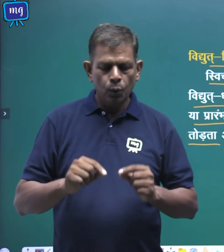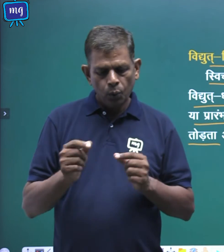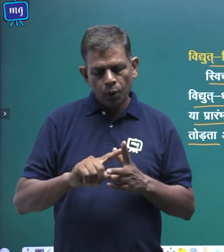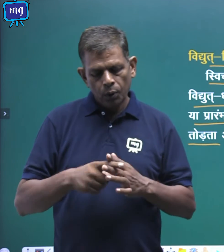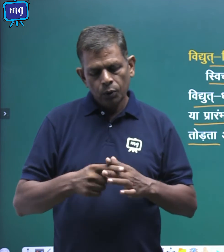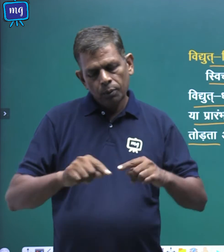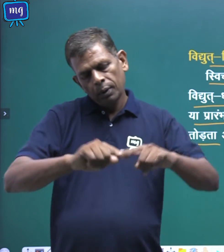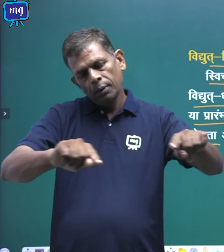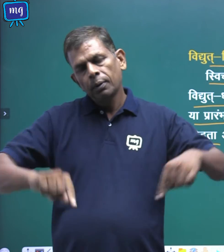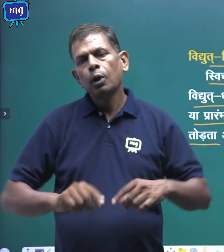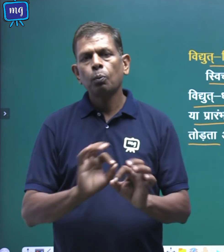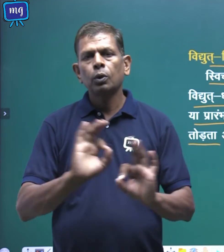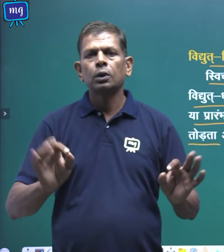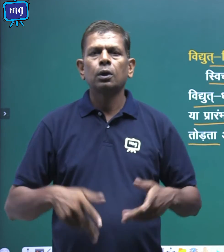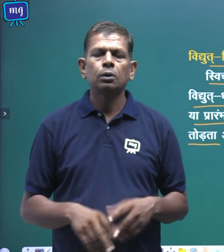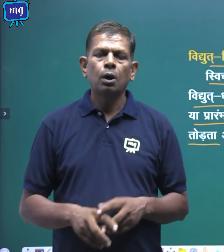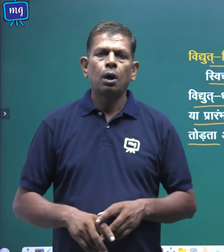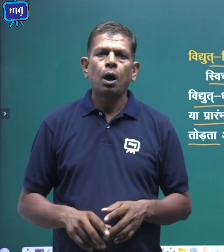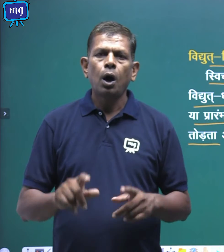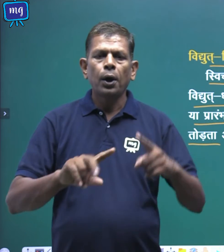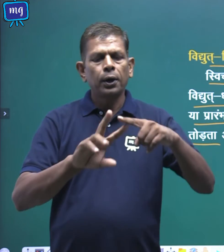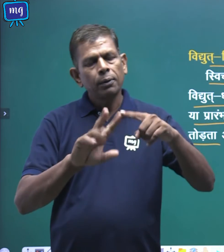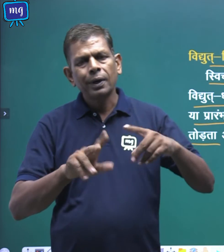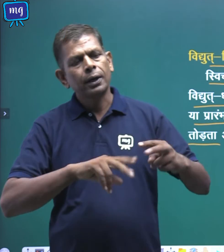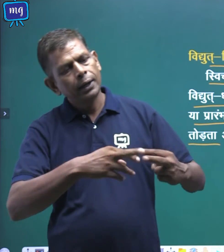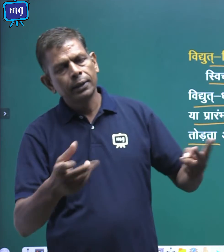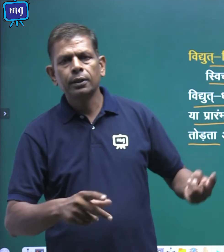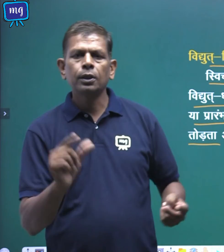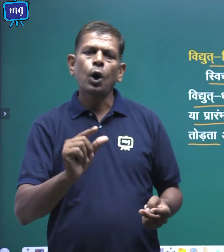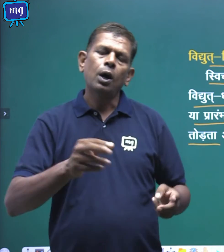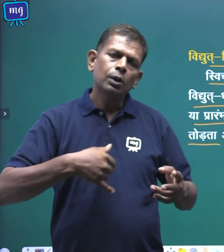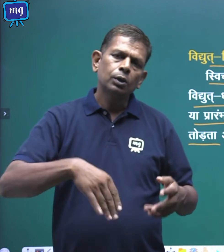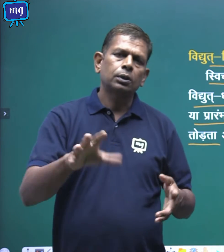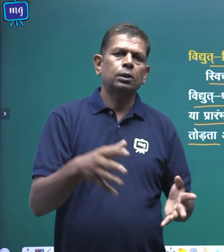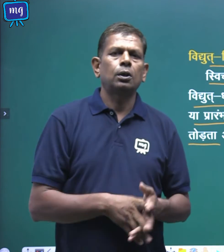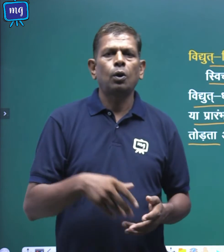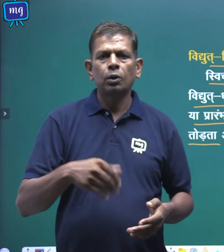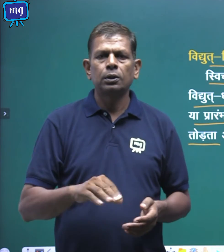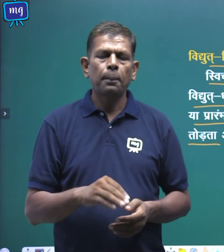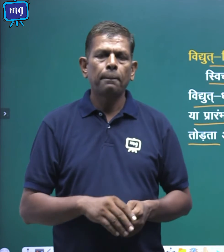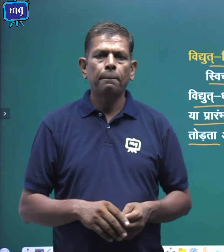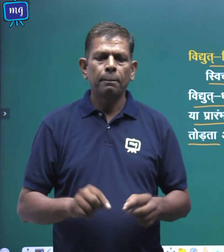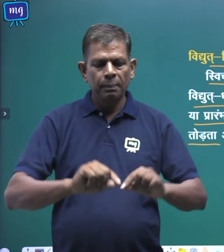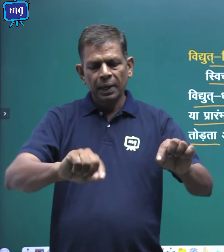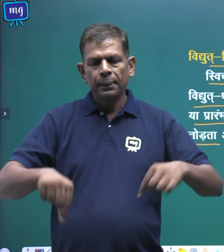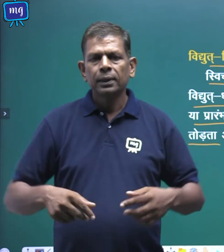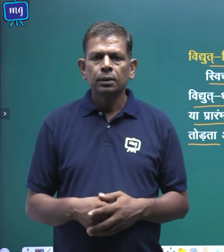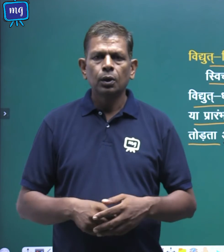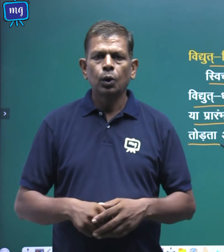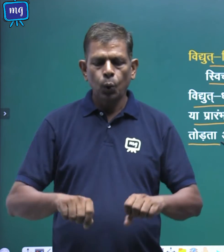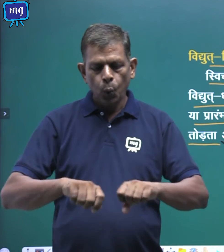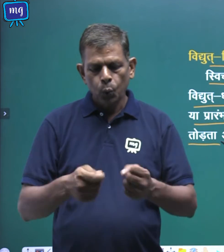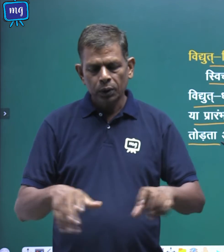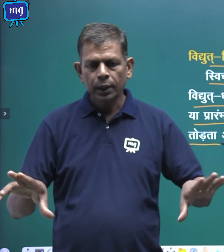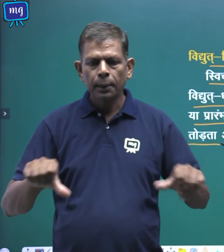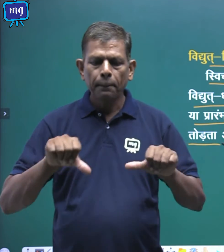है तो उपकरण काम करते हैं, और जब परिपथ टूट